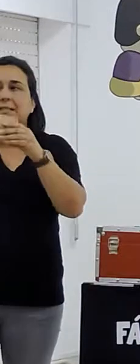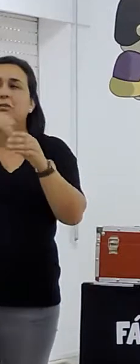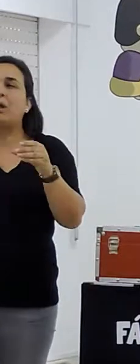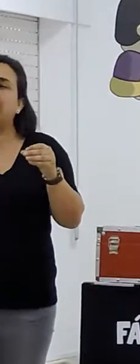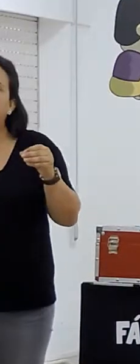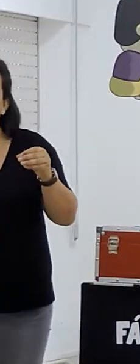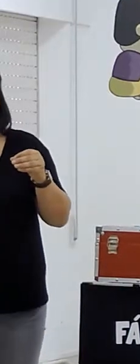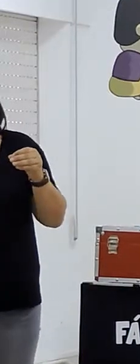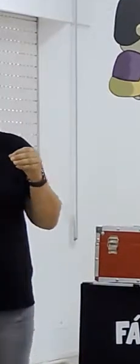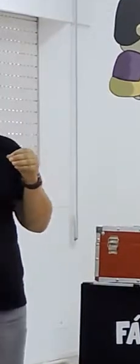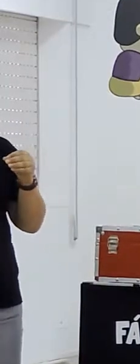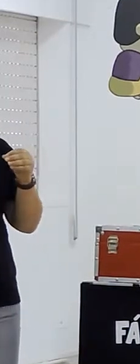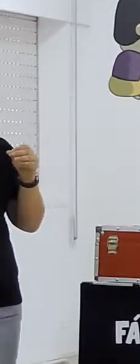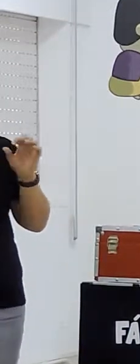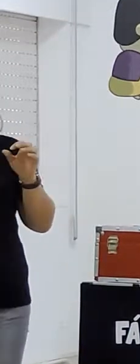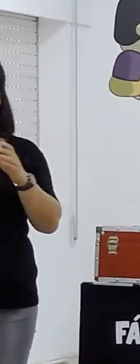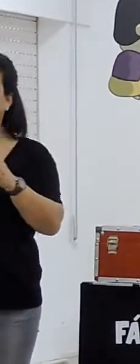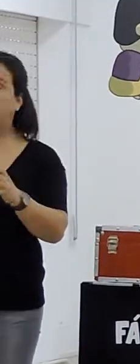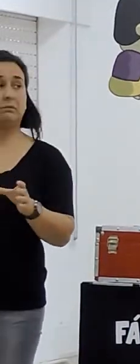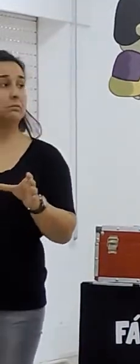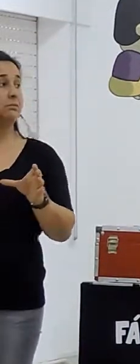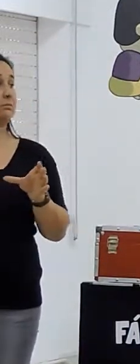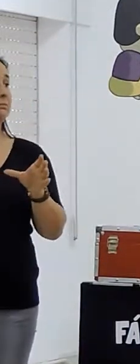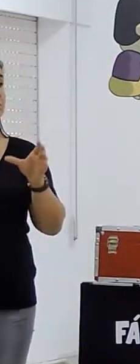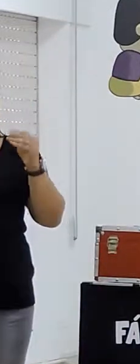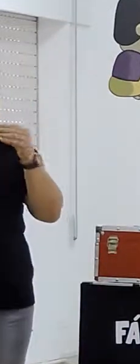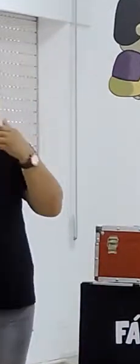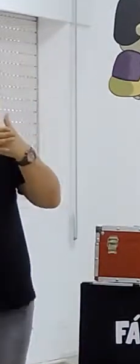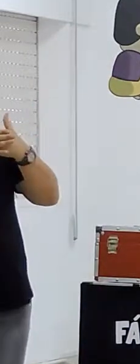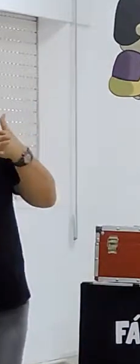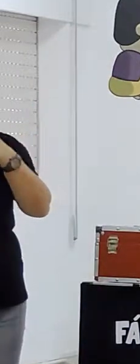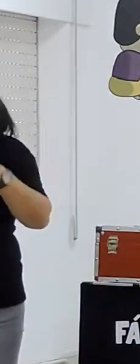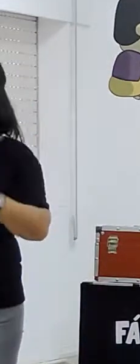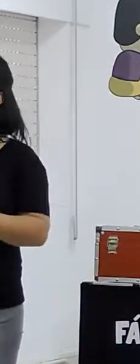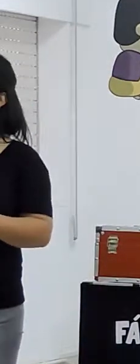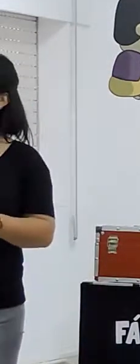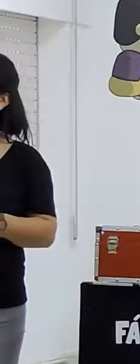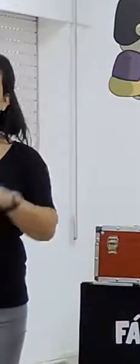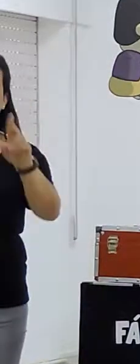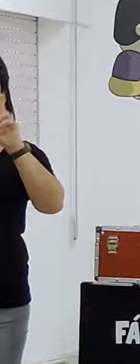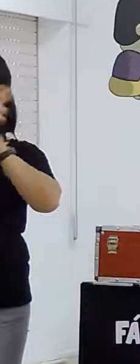momento no. Oye, pues es increíble porque efectivamente la palabra es...